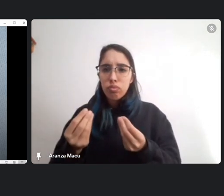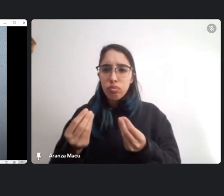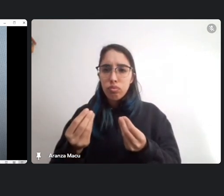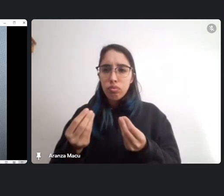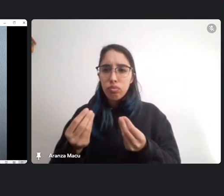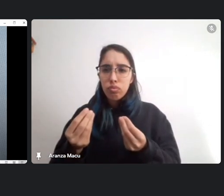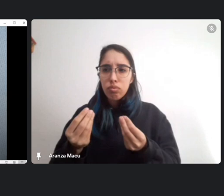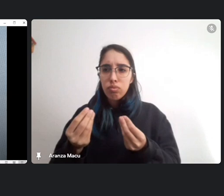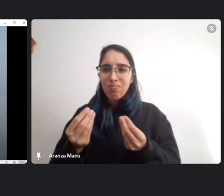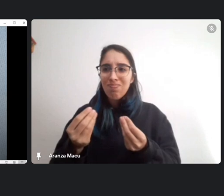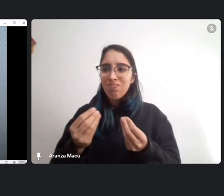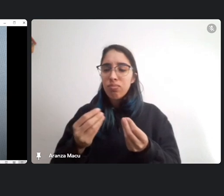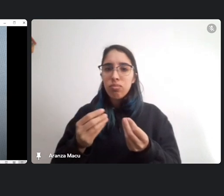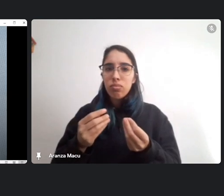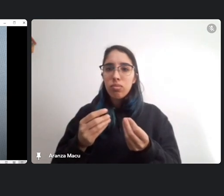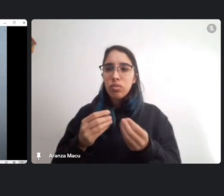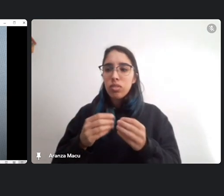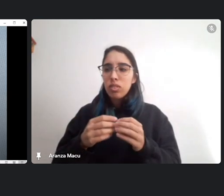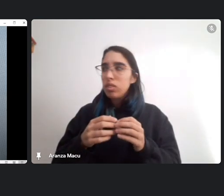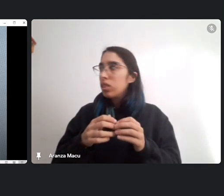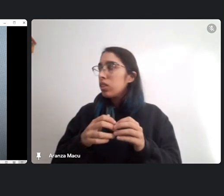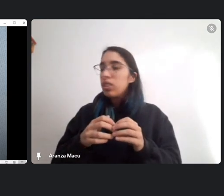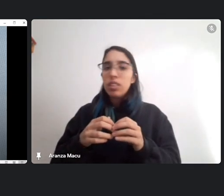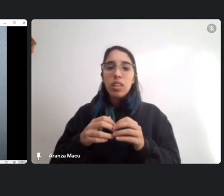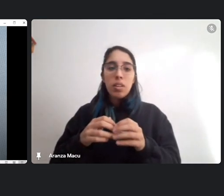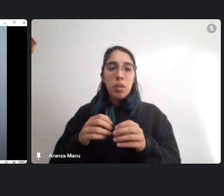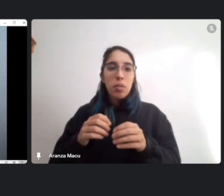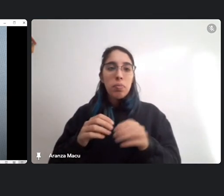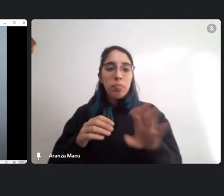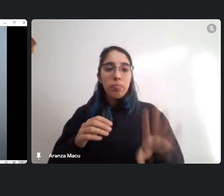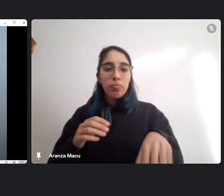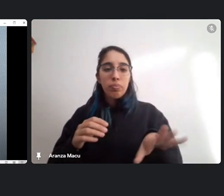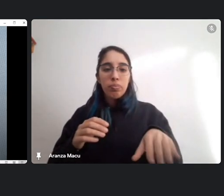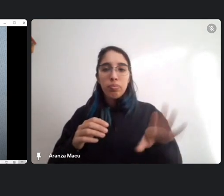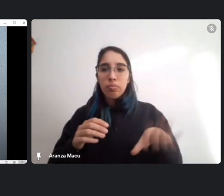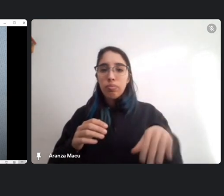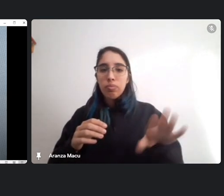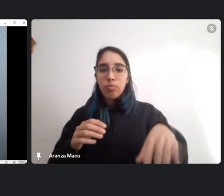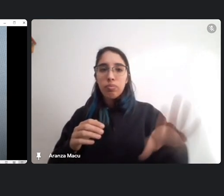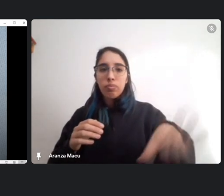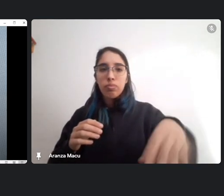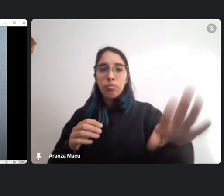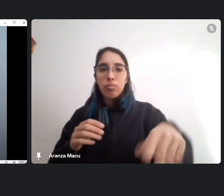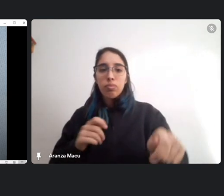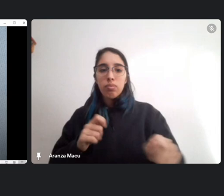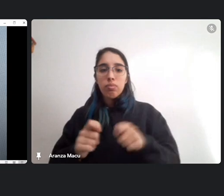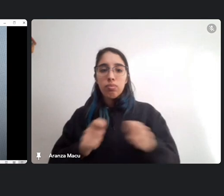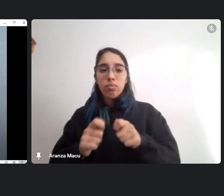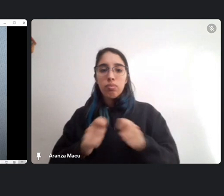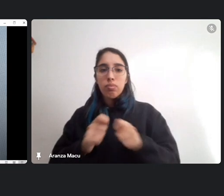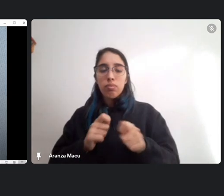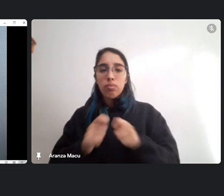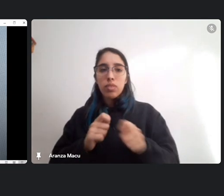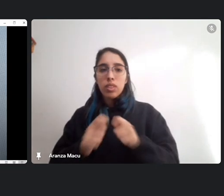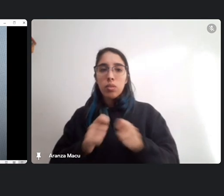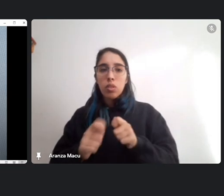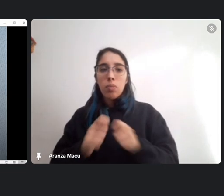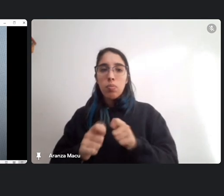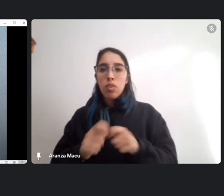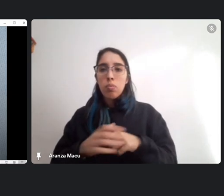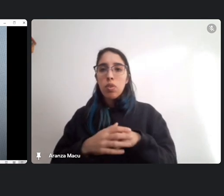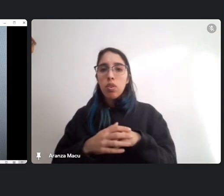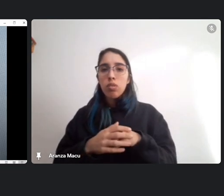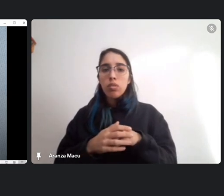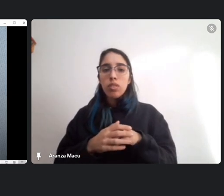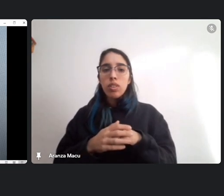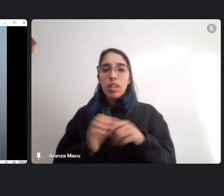un bloque. ¿A través de qué? Del aprendizaje guiado e independiente. Porque as well as es lo mismo que i.